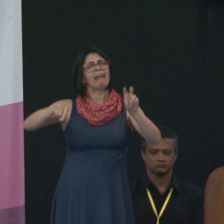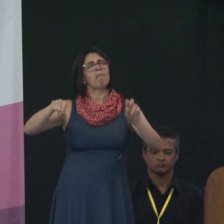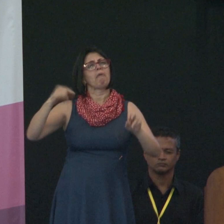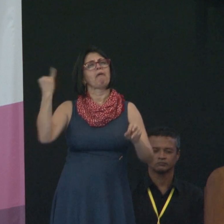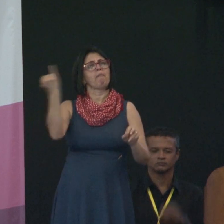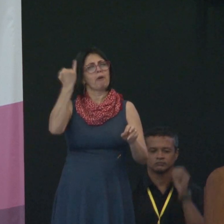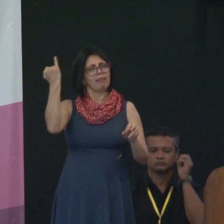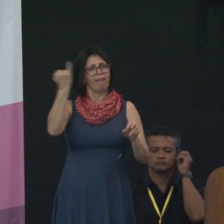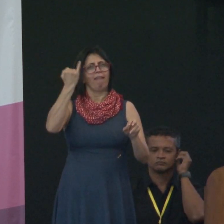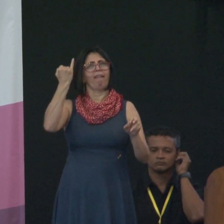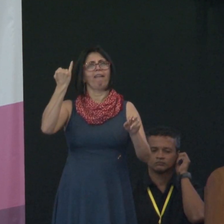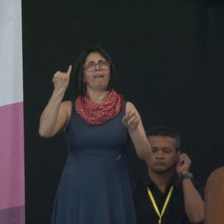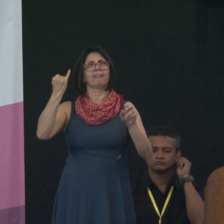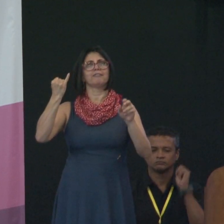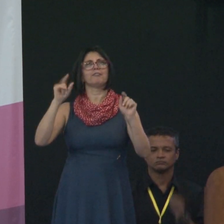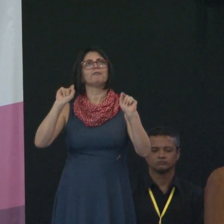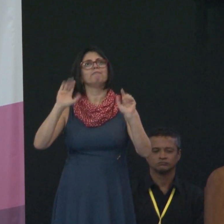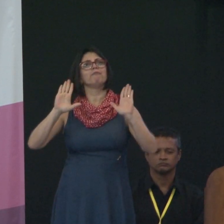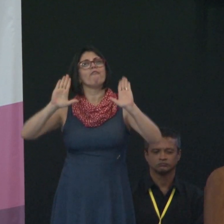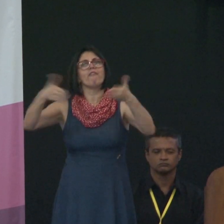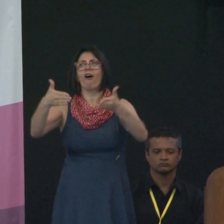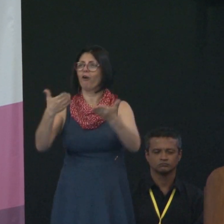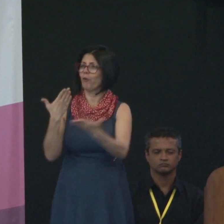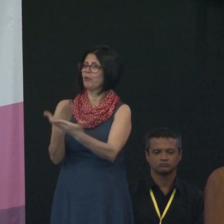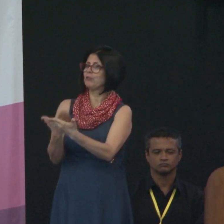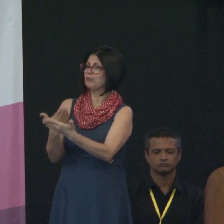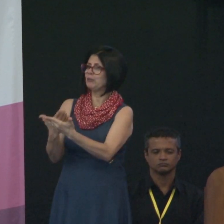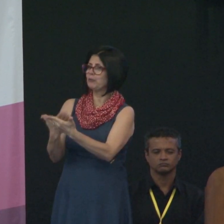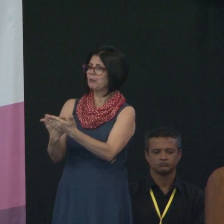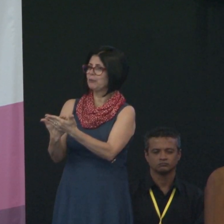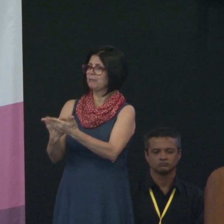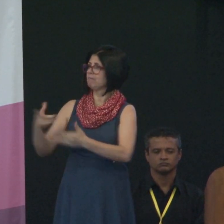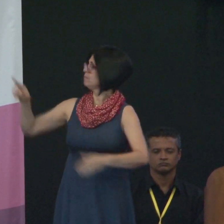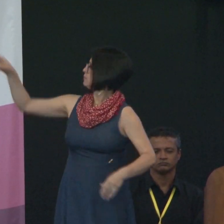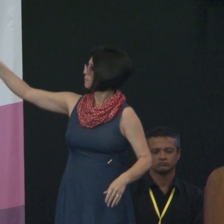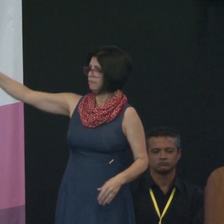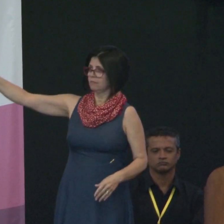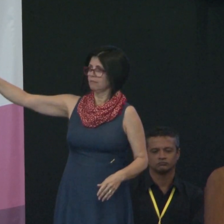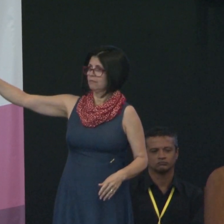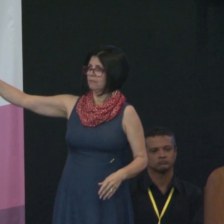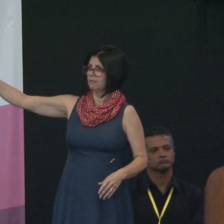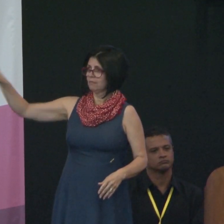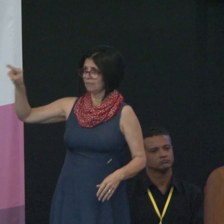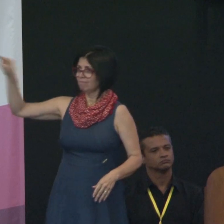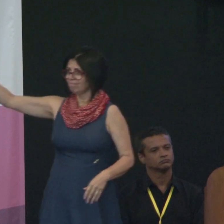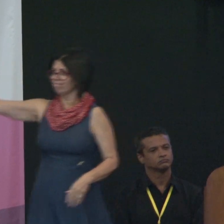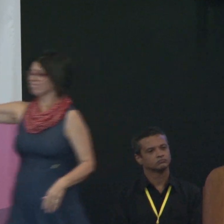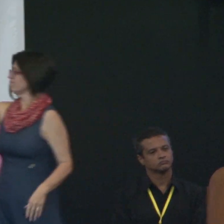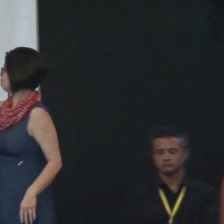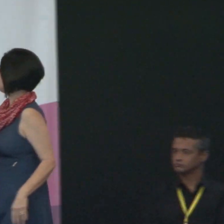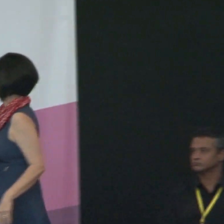do COENES. O nosso tema realmente é um tema muito interessante, com foco na